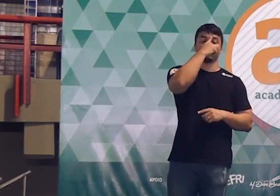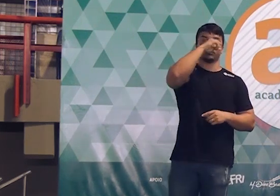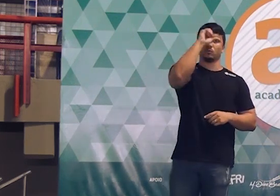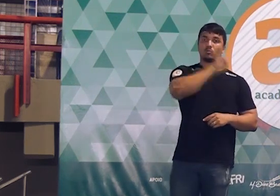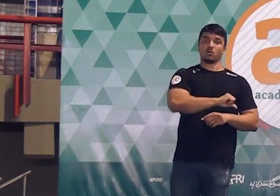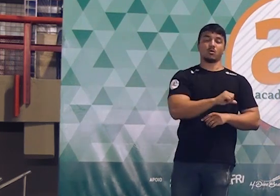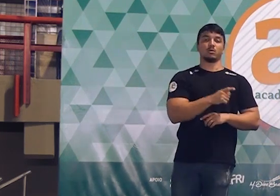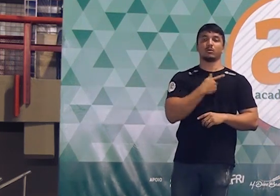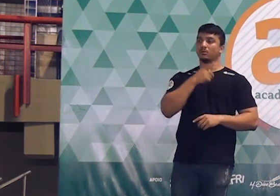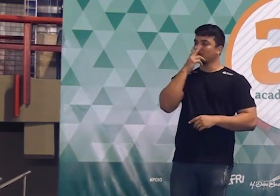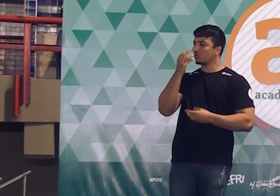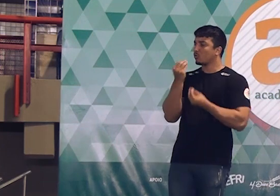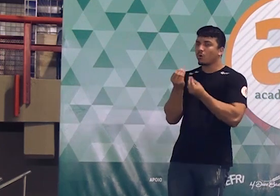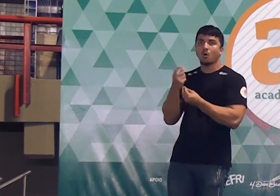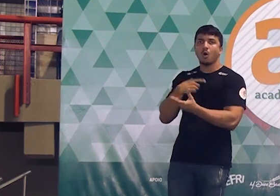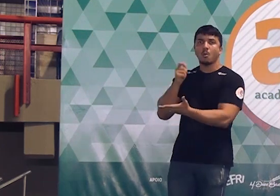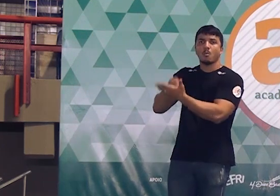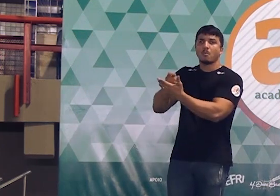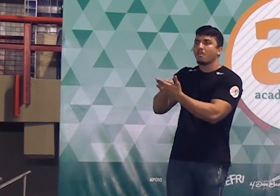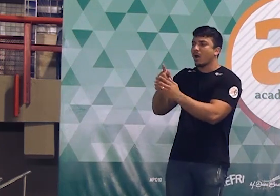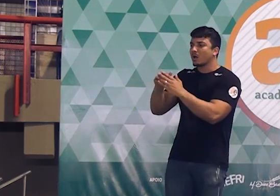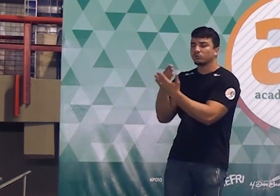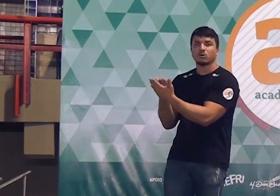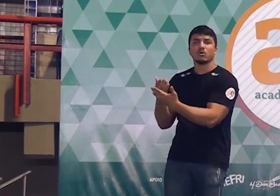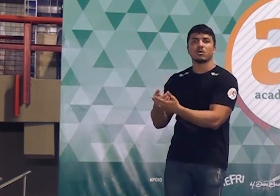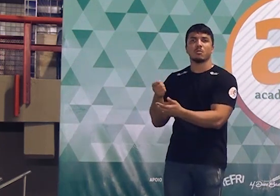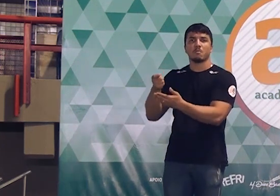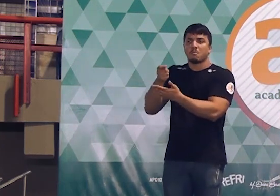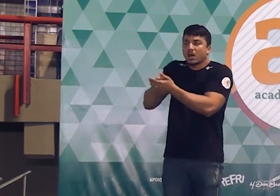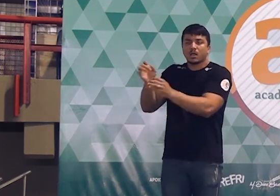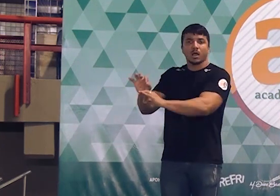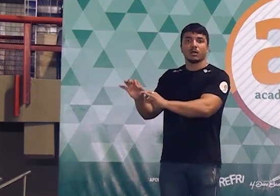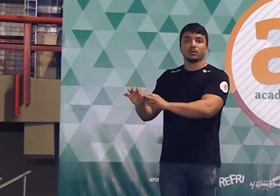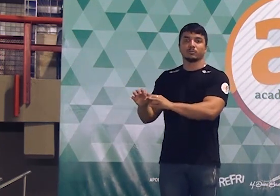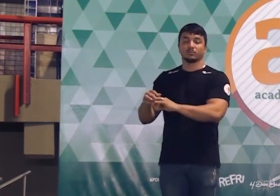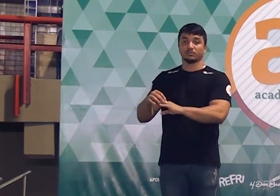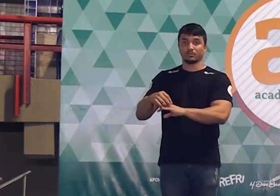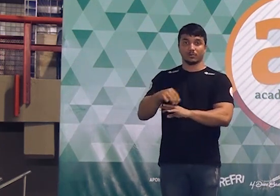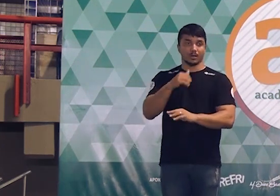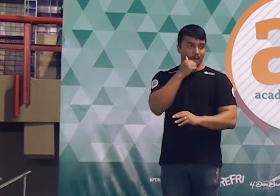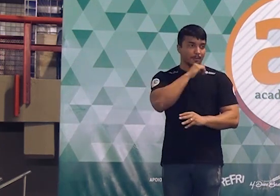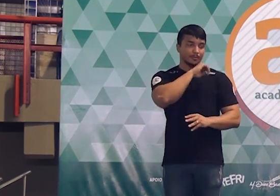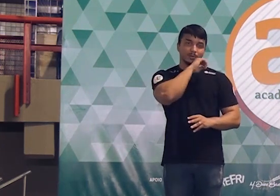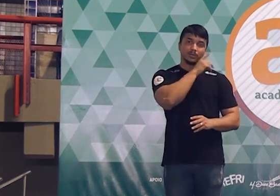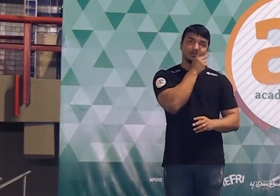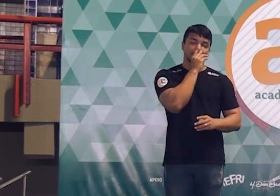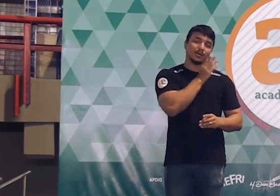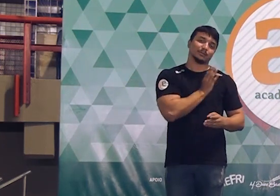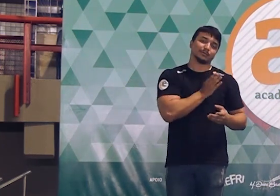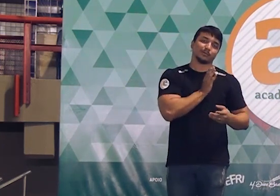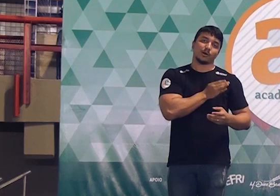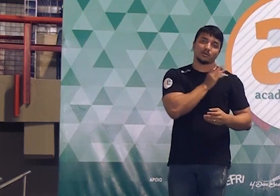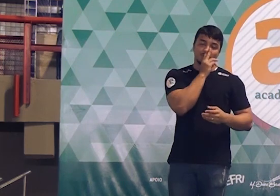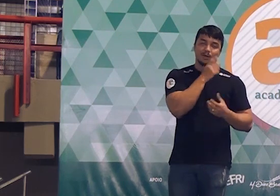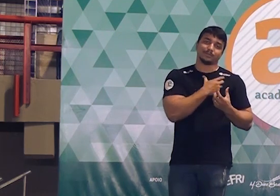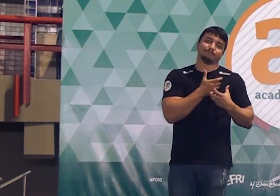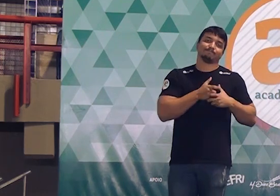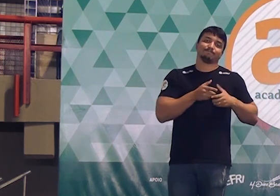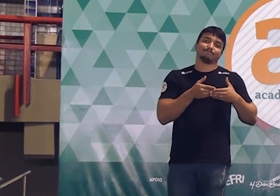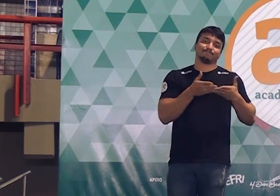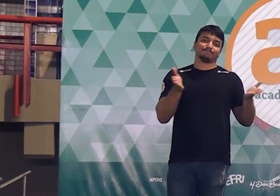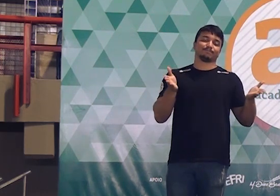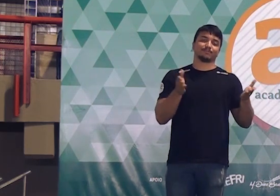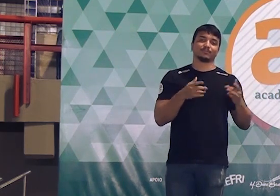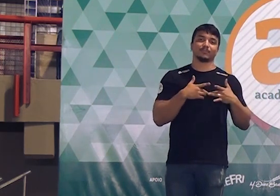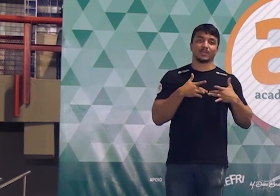isso é um absurdo, não pago mais colégio. E mãe, queira ou não queira, né? Sempre tem um coração um pouco maior. E aí